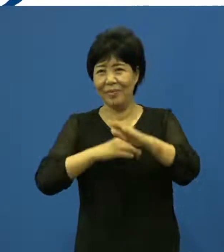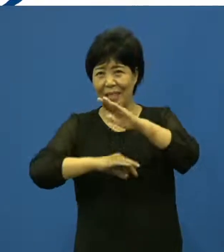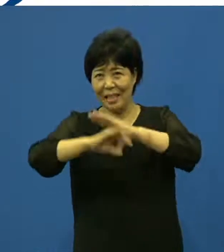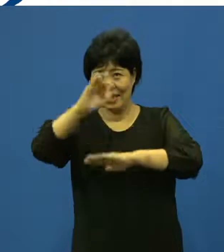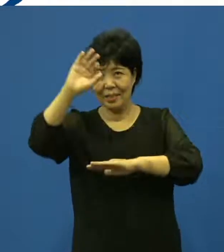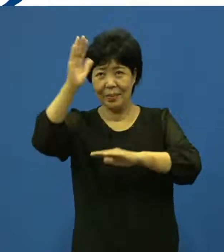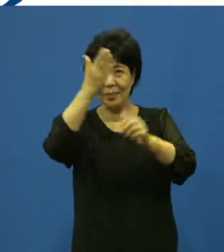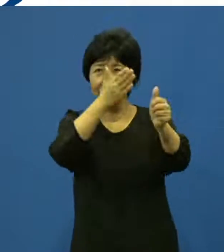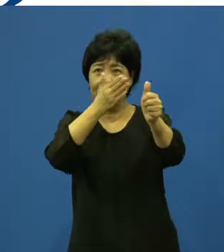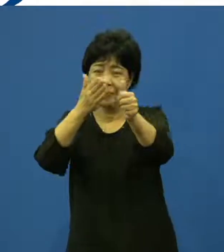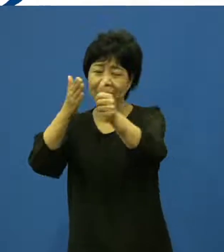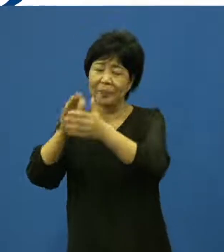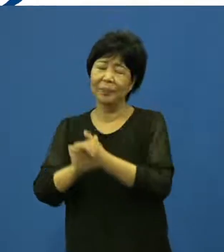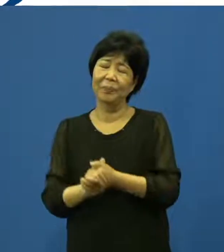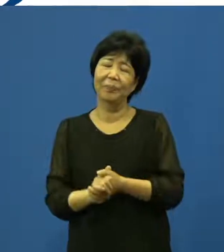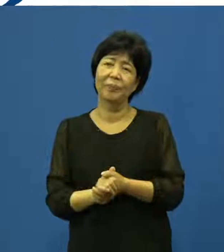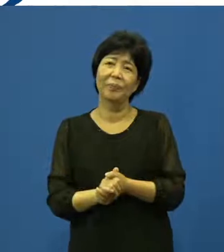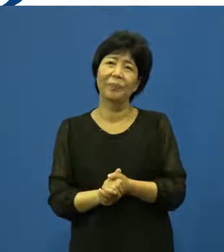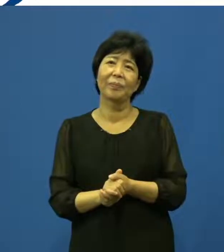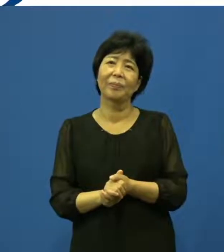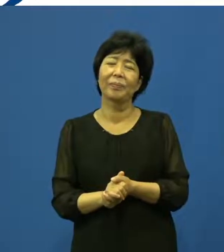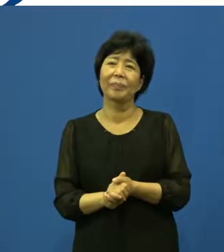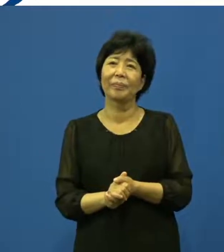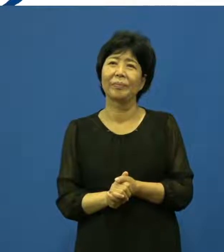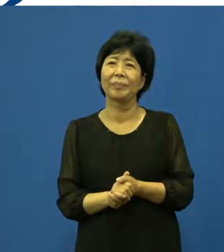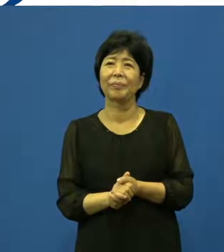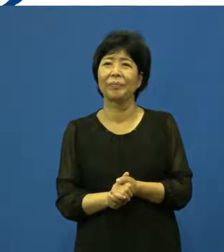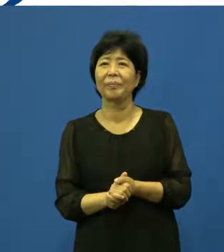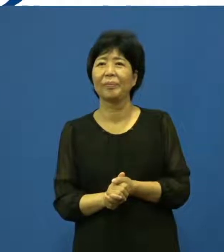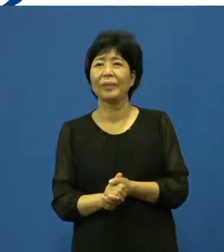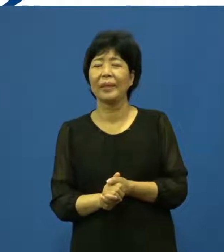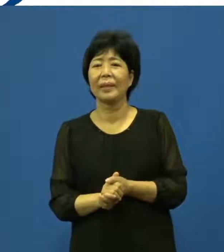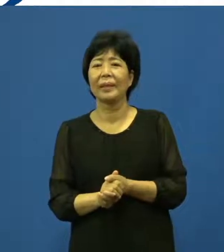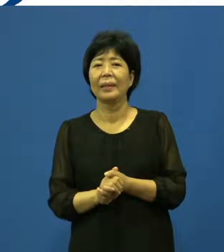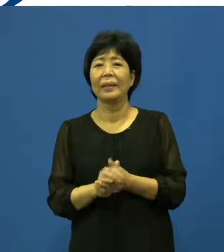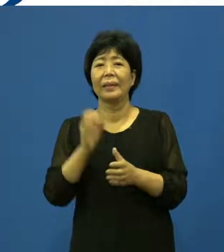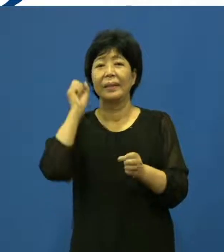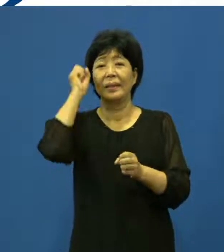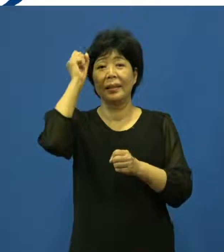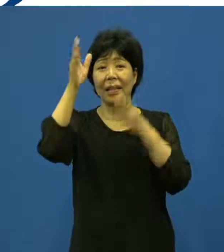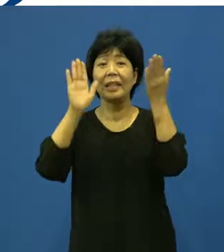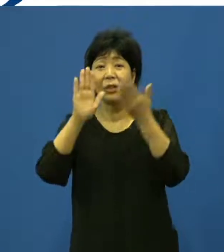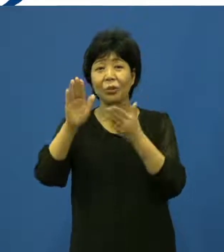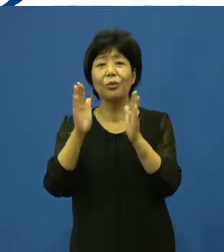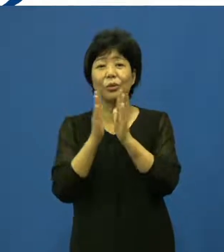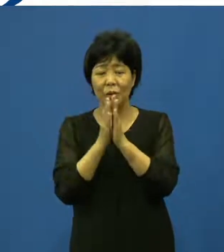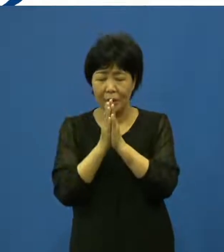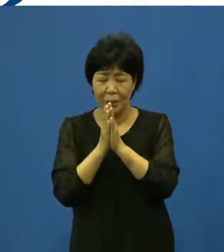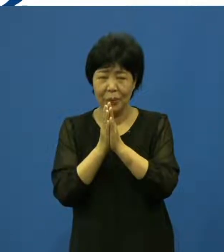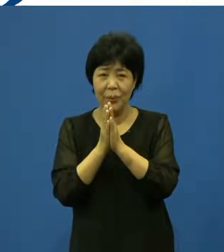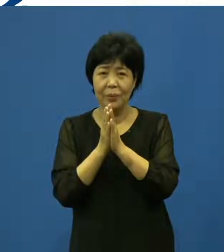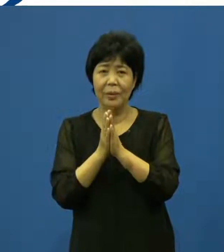원합니다. 그런 마음으로 찬양 안 하고 기도하면서 우리의 가슴이